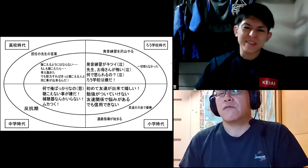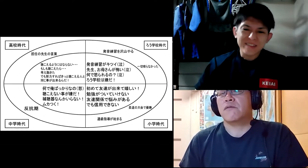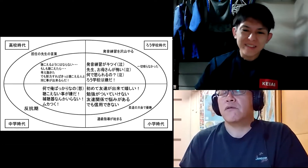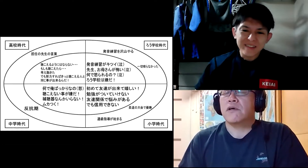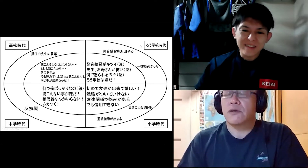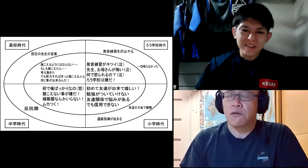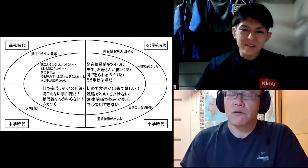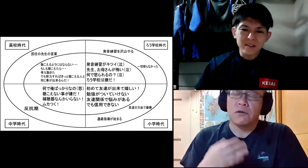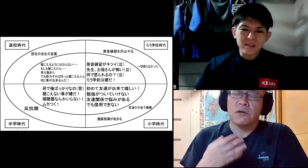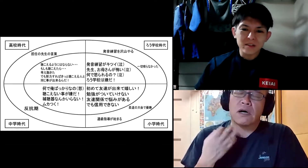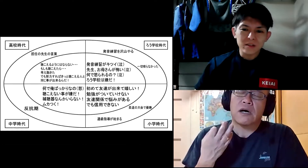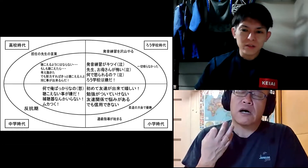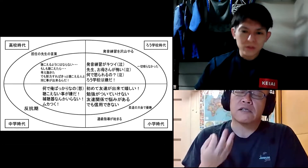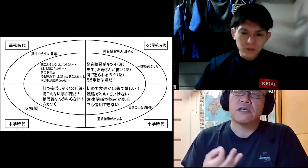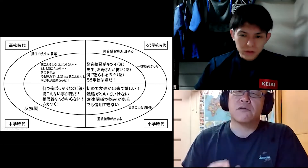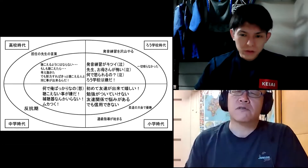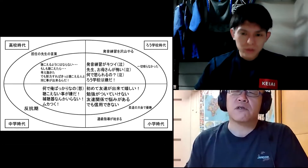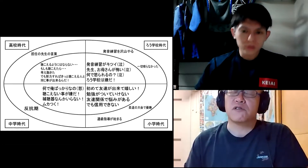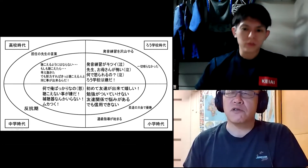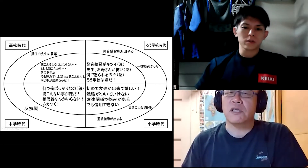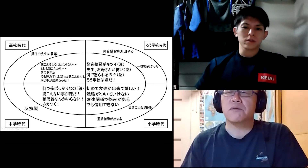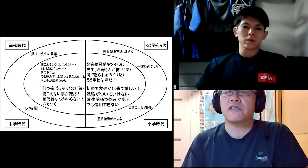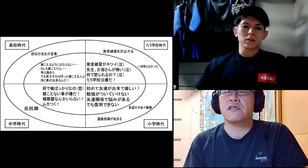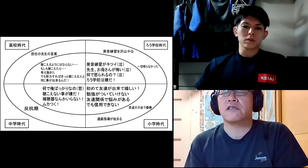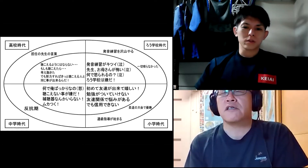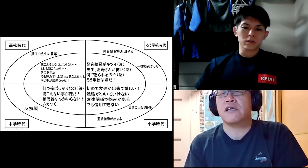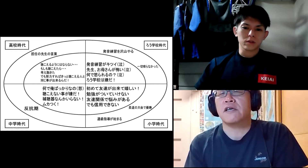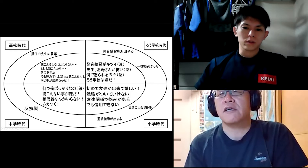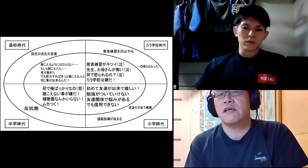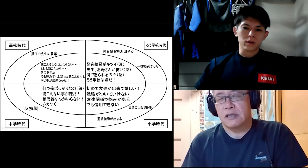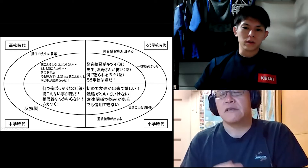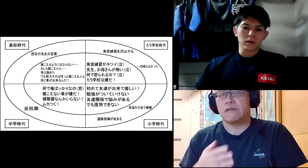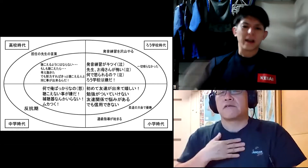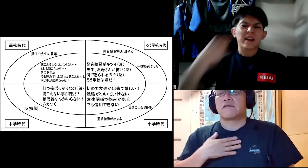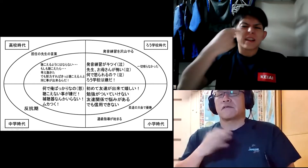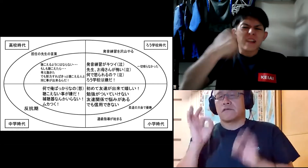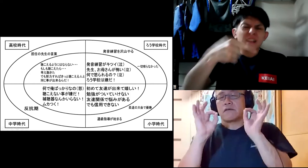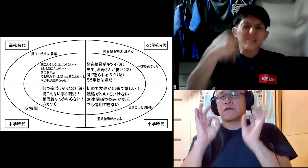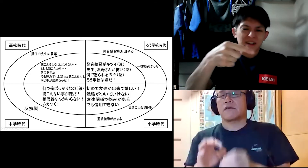で、あの、声、あの、発声の練習って非常に厳しいんですね。